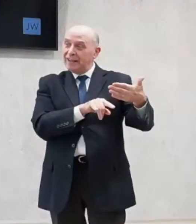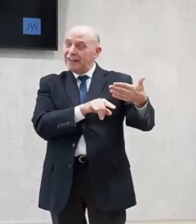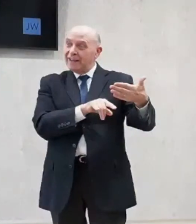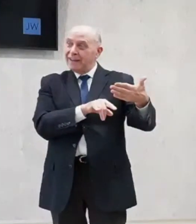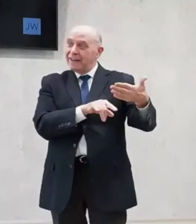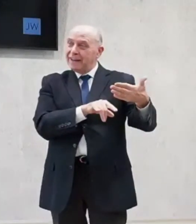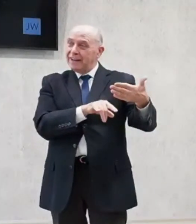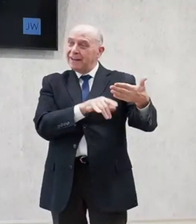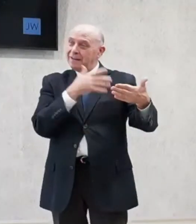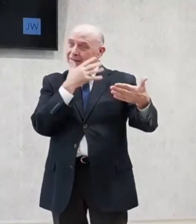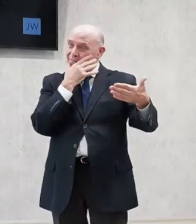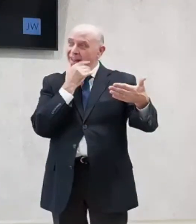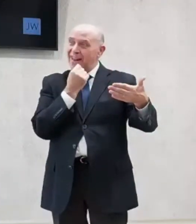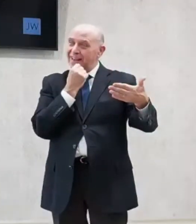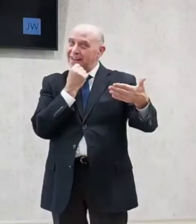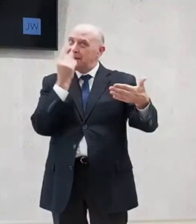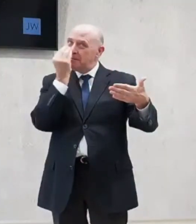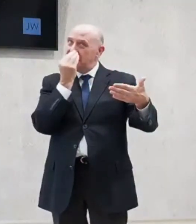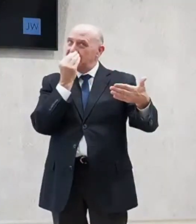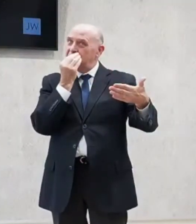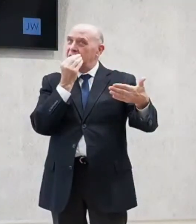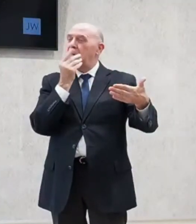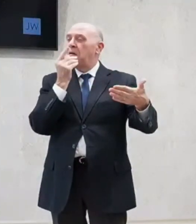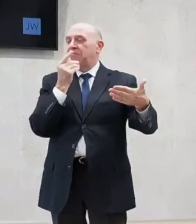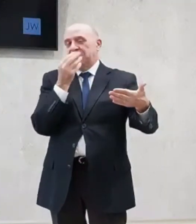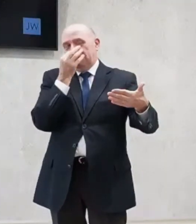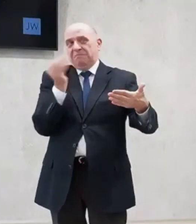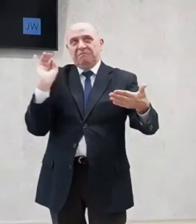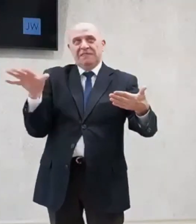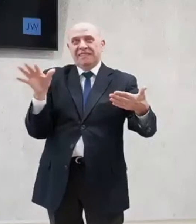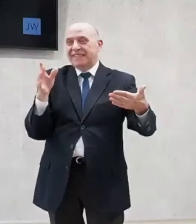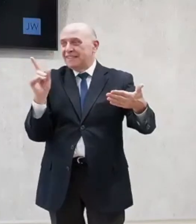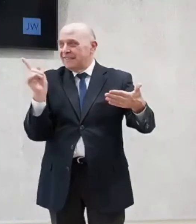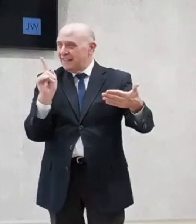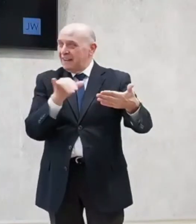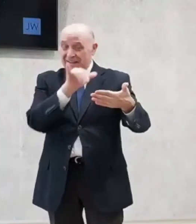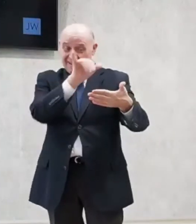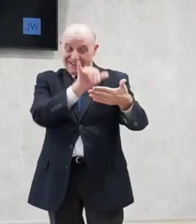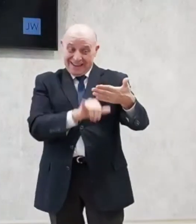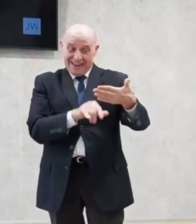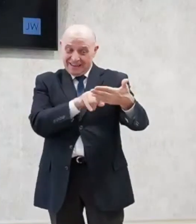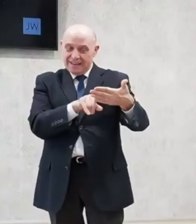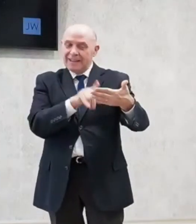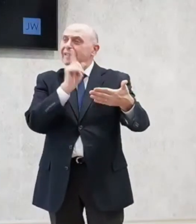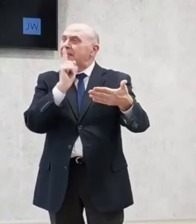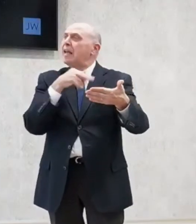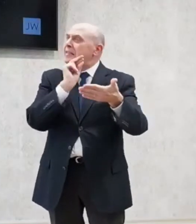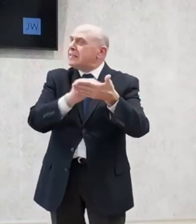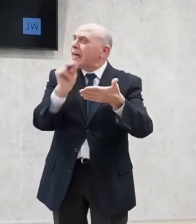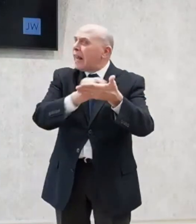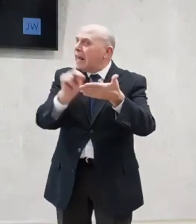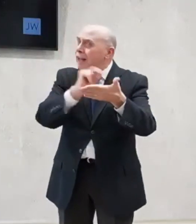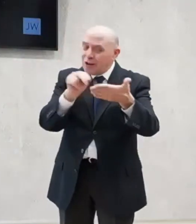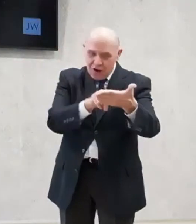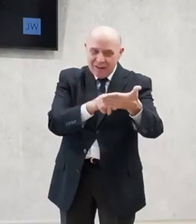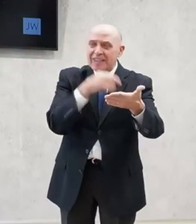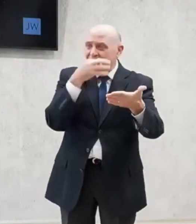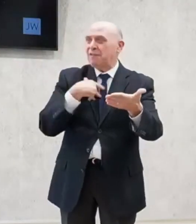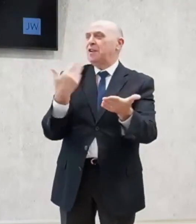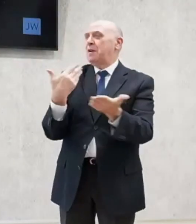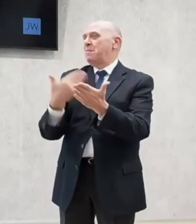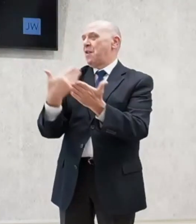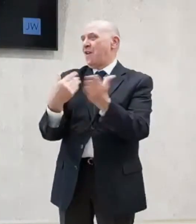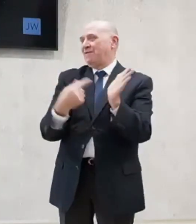è una bella domanda vero abbiamo fatto questa domanda perché se le scrivessero significherebbe che